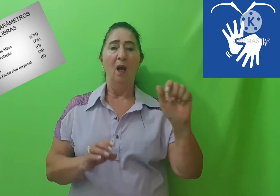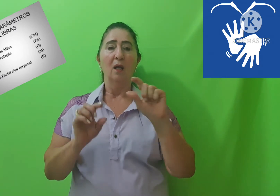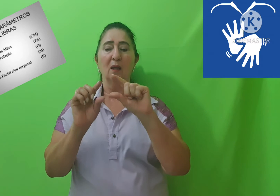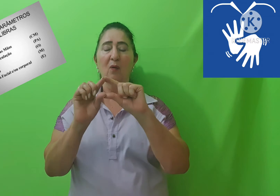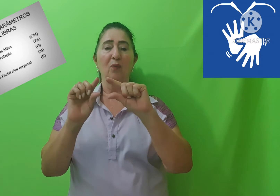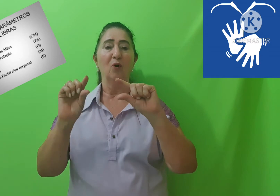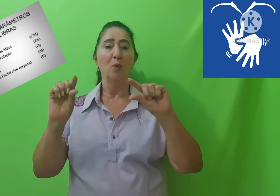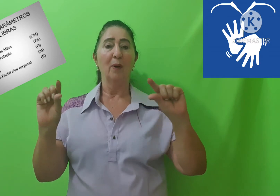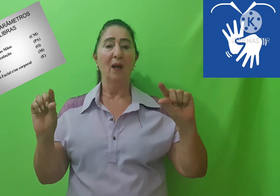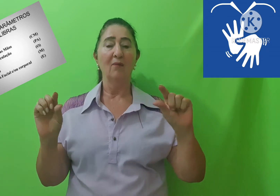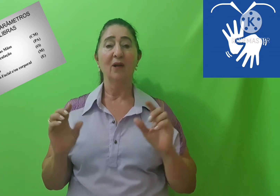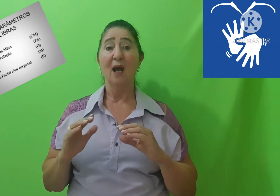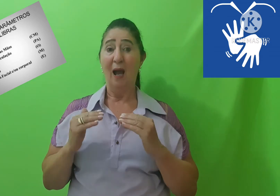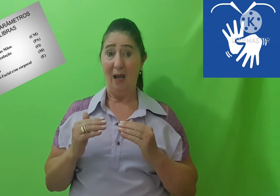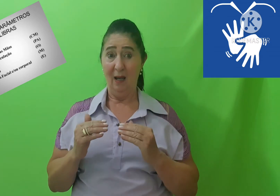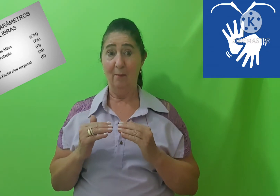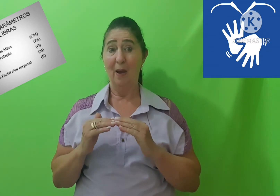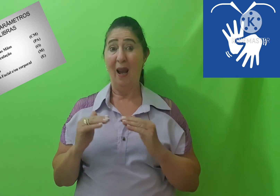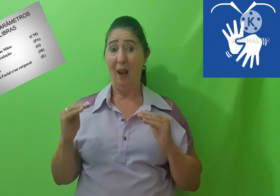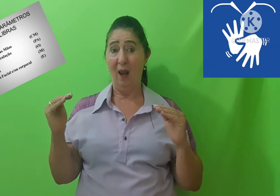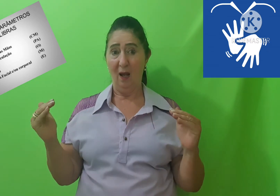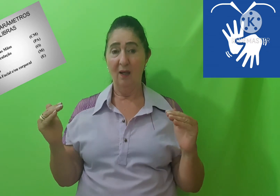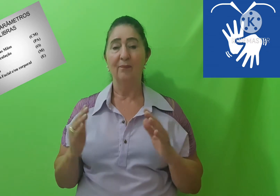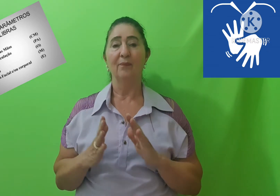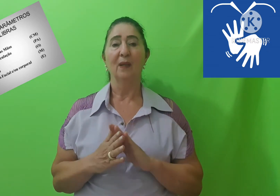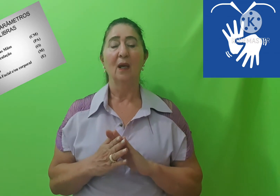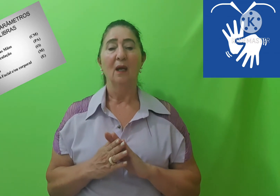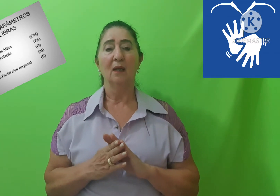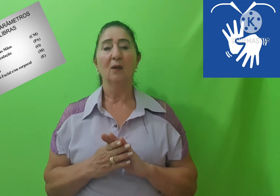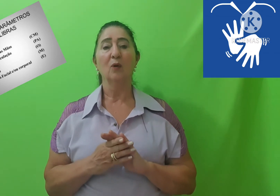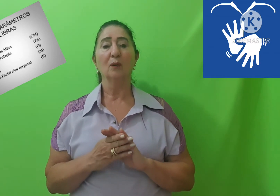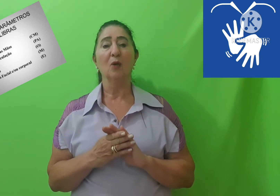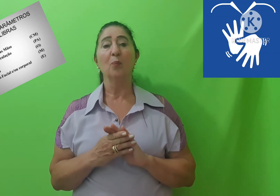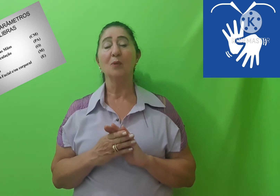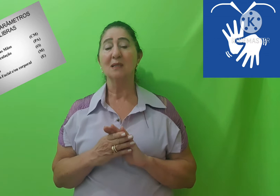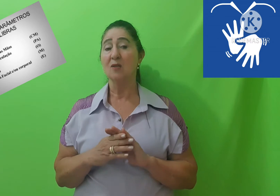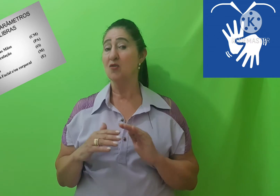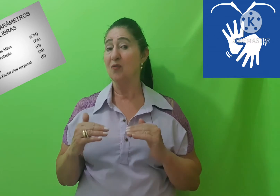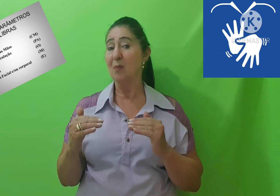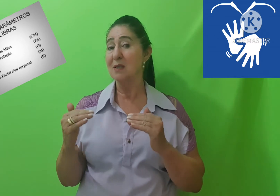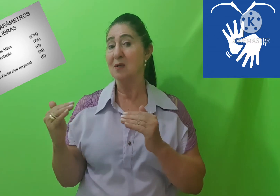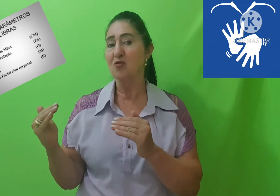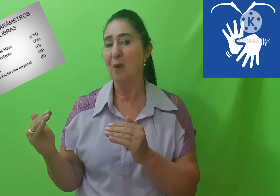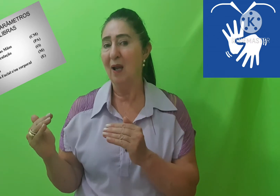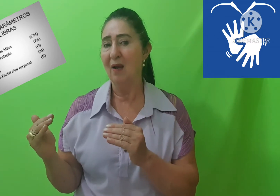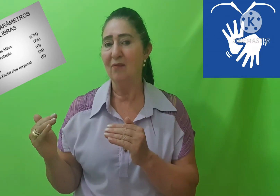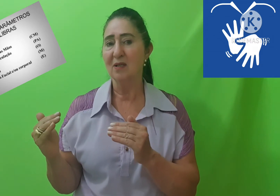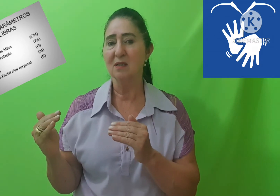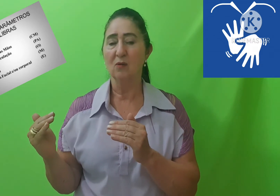então eu formo a palavra a, bala. Então, eu tenho o processo de formação de palavras e eu